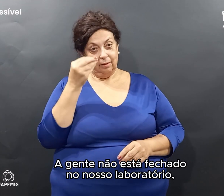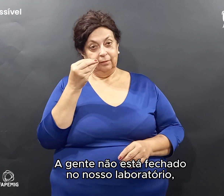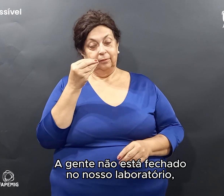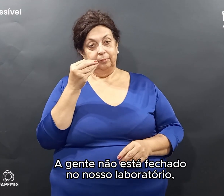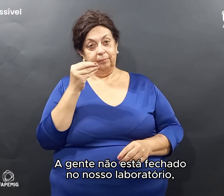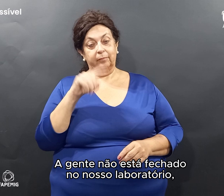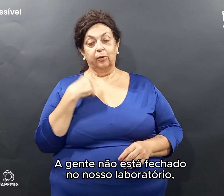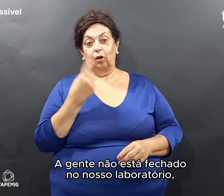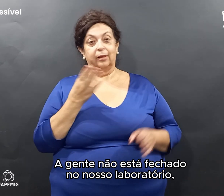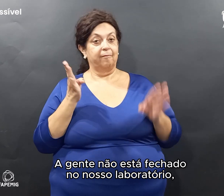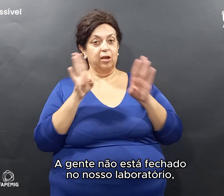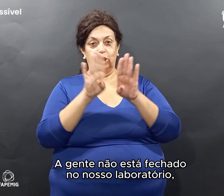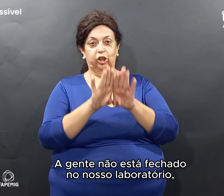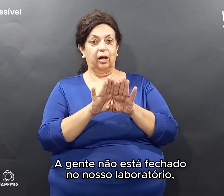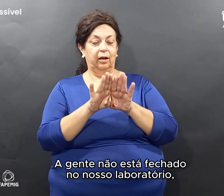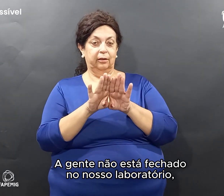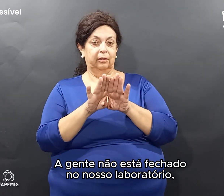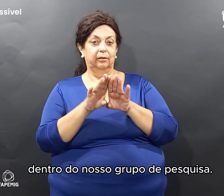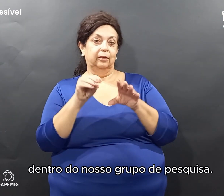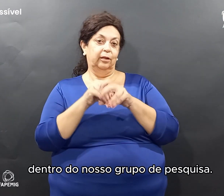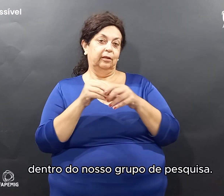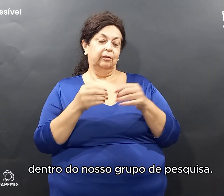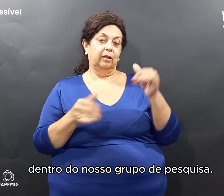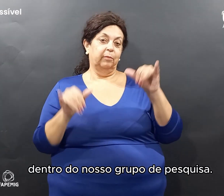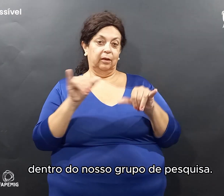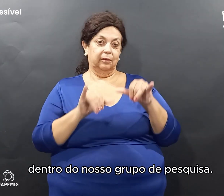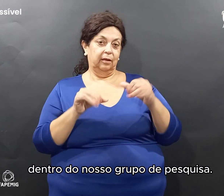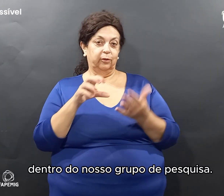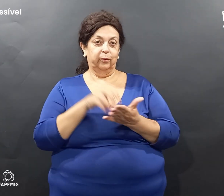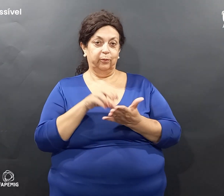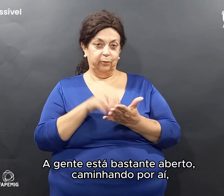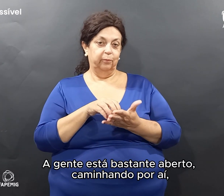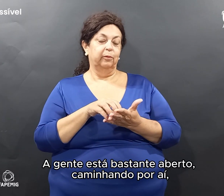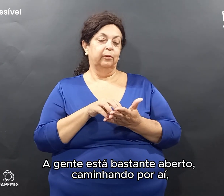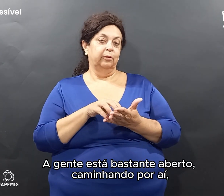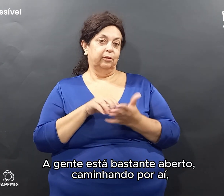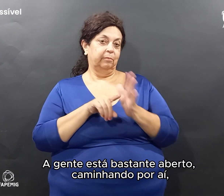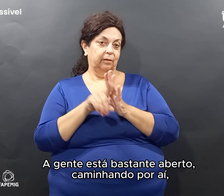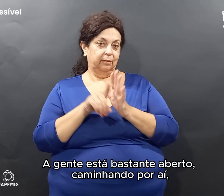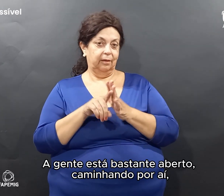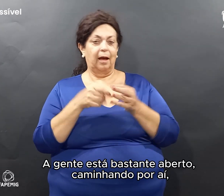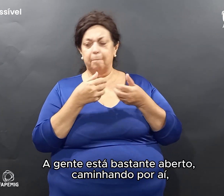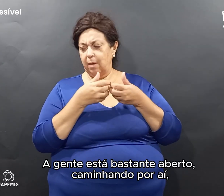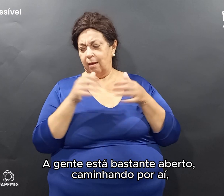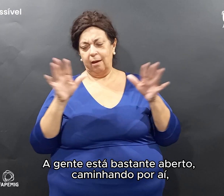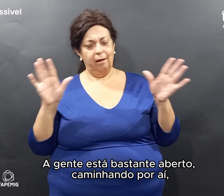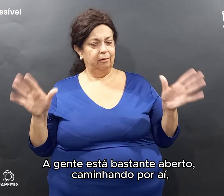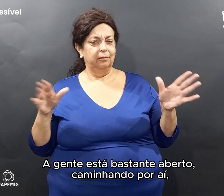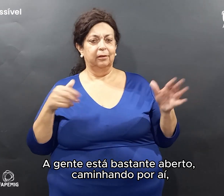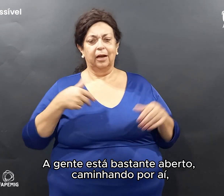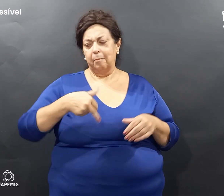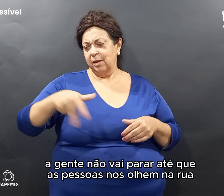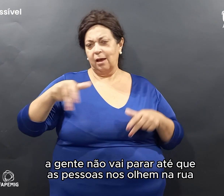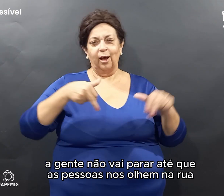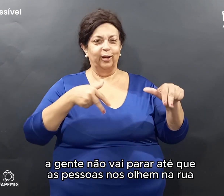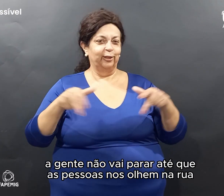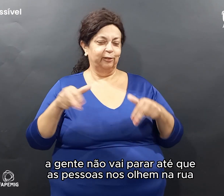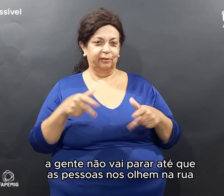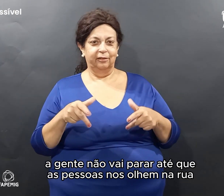está fechado no nosso laboratório ou dentro do nosso grupo de pesquisa. Não. A gente está bastante aberto, caminhando por aí. A gente não vai parar até que as